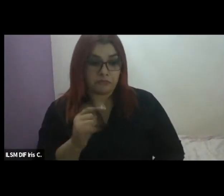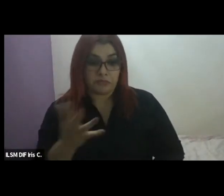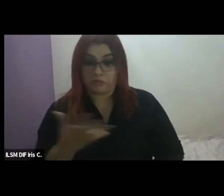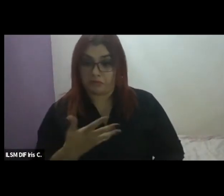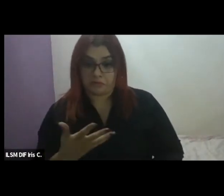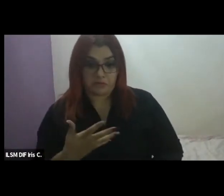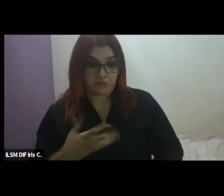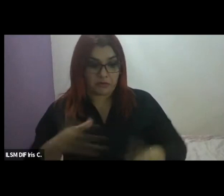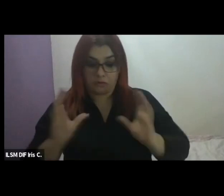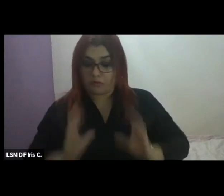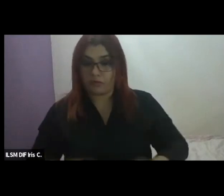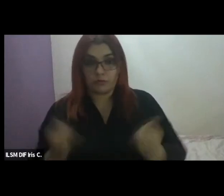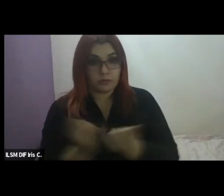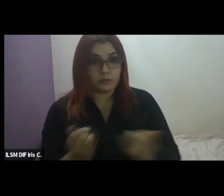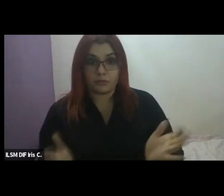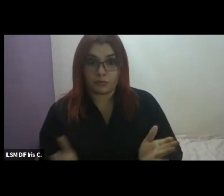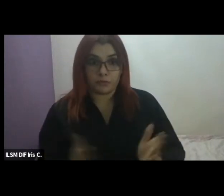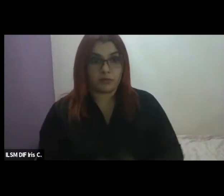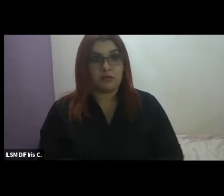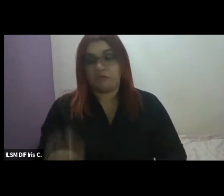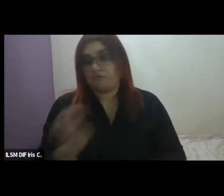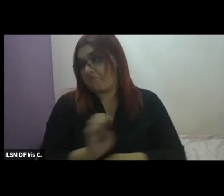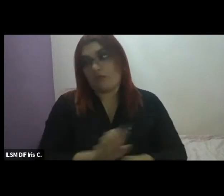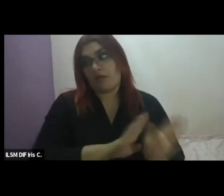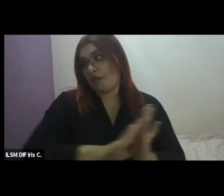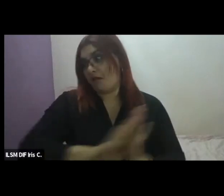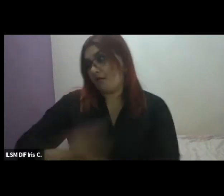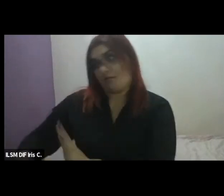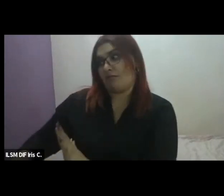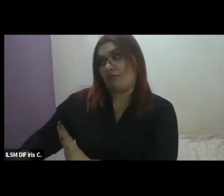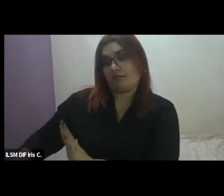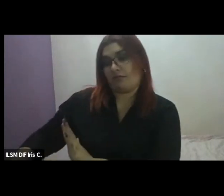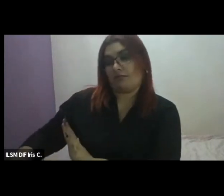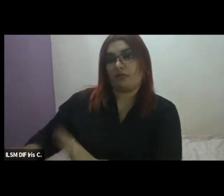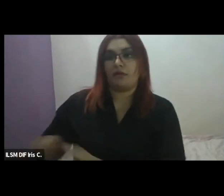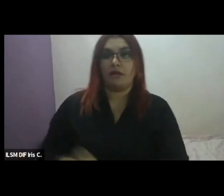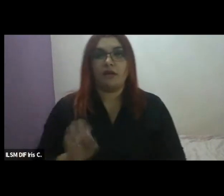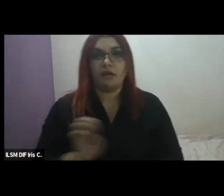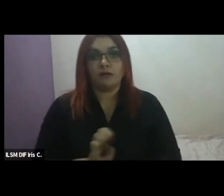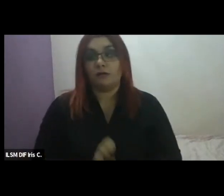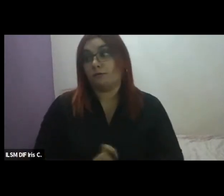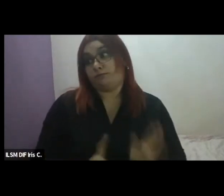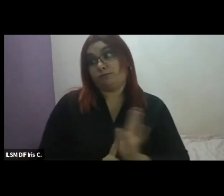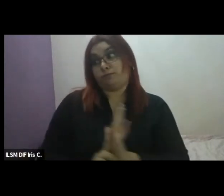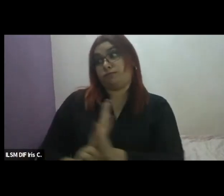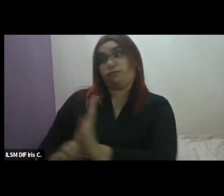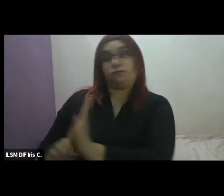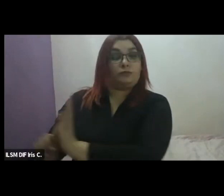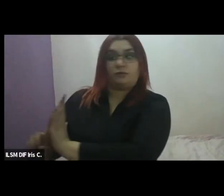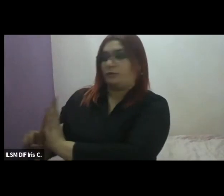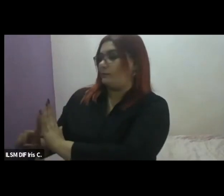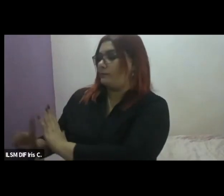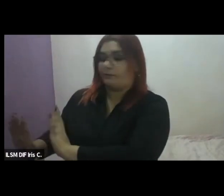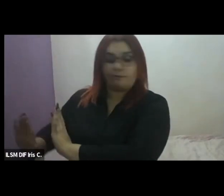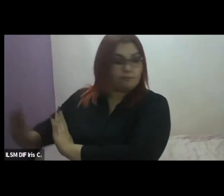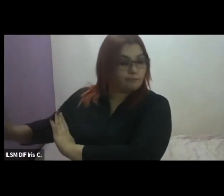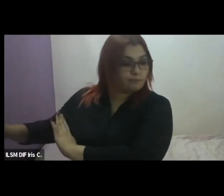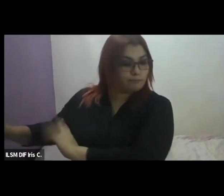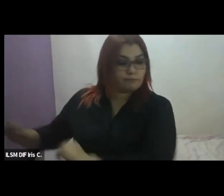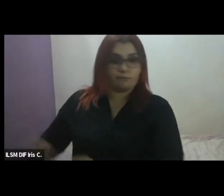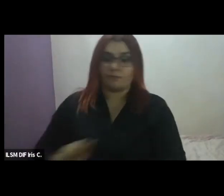consideran rentables, explotables ni reproductivos. Por tanto, son excluidos, marginados y, en casos